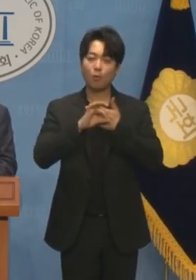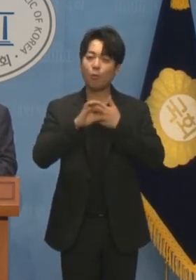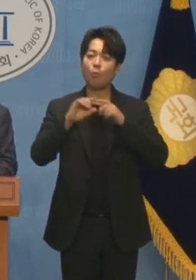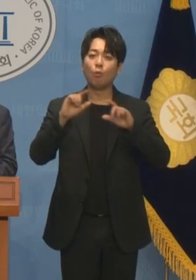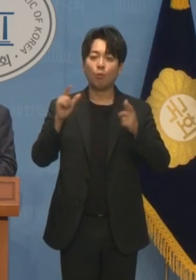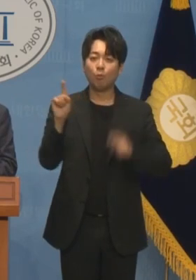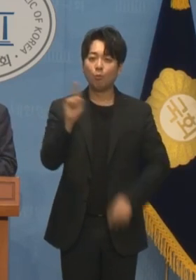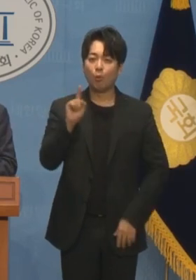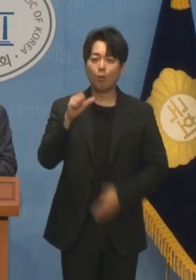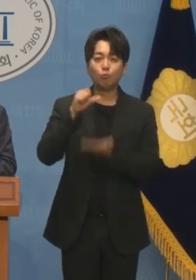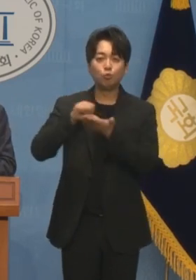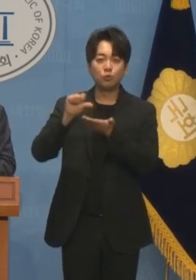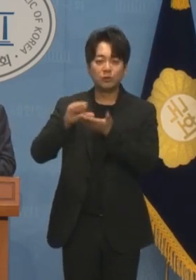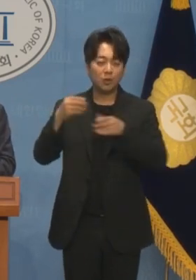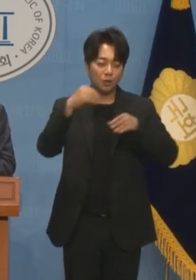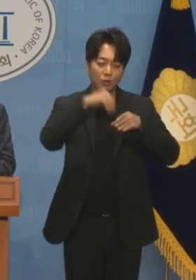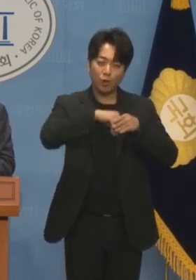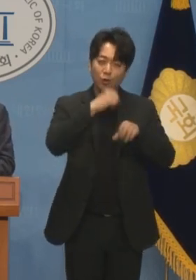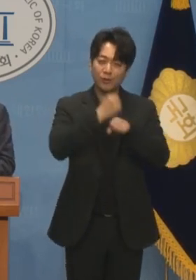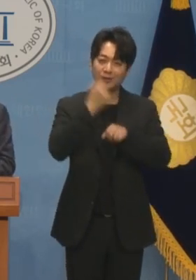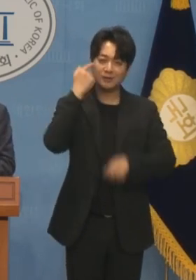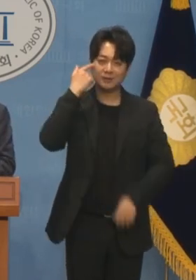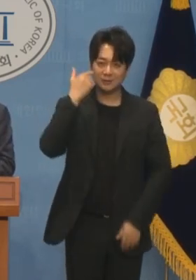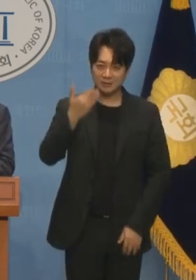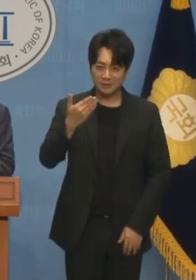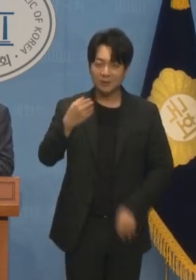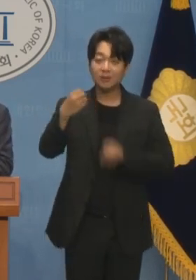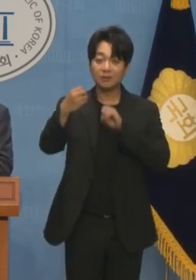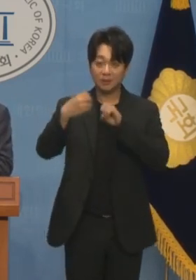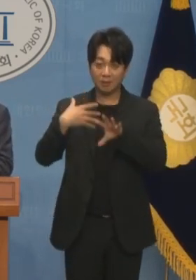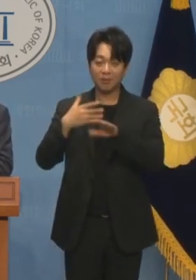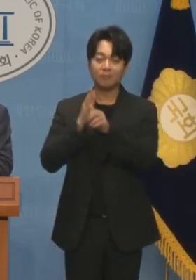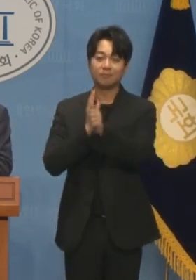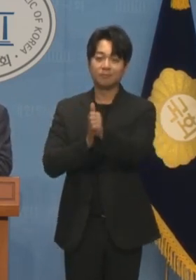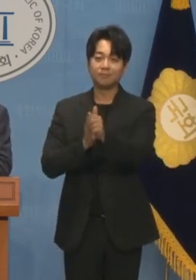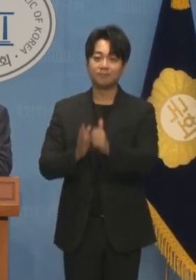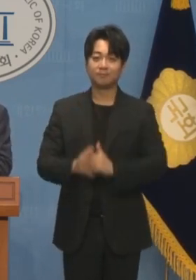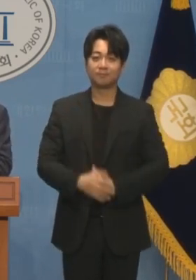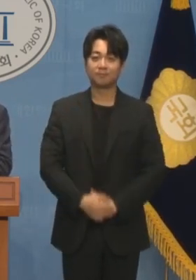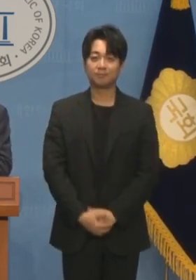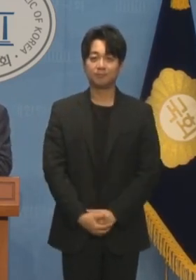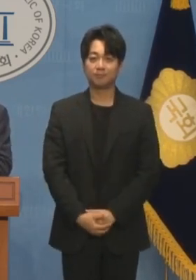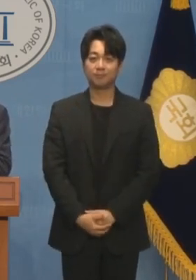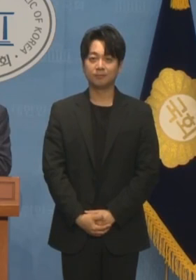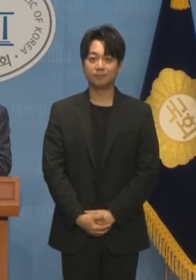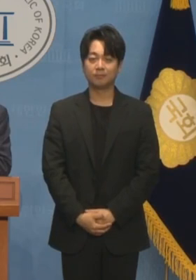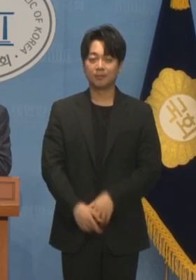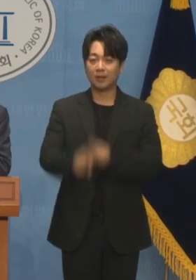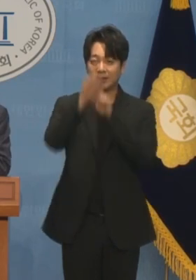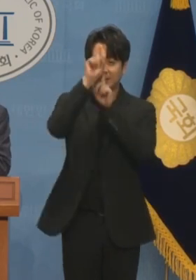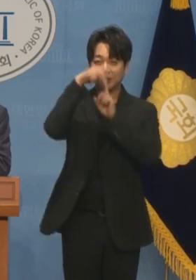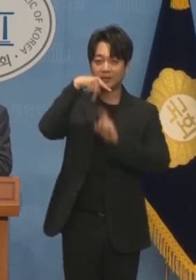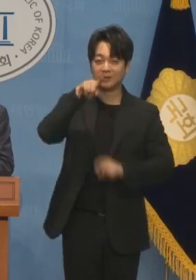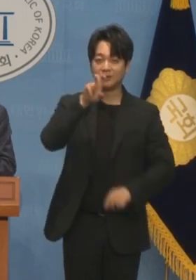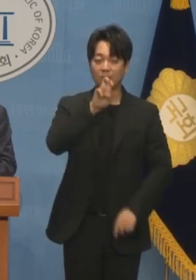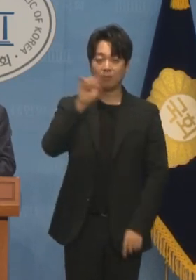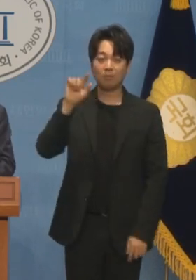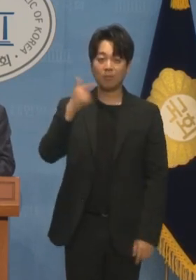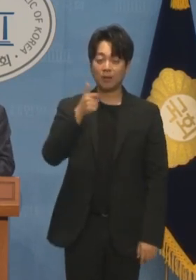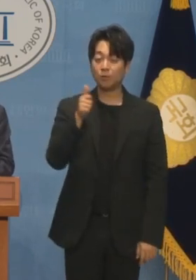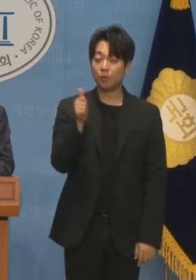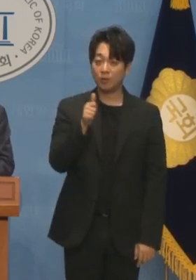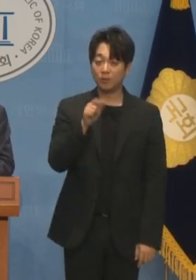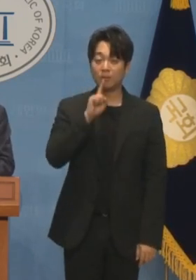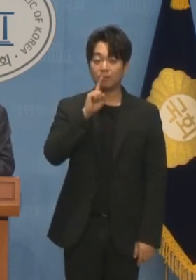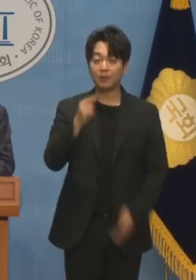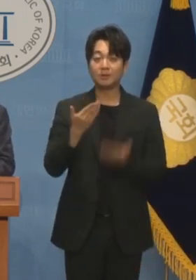넣었는지 소상히 밝혀주시기를 바랍니다. 그리고 이성만 의원님께서 요청한